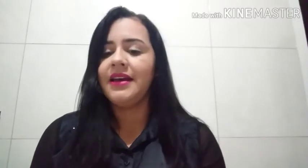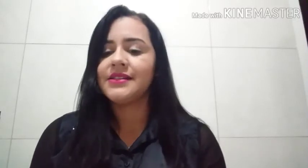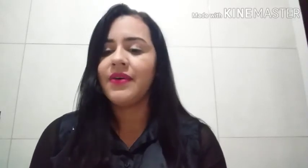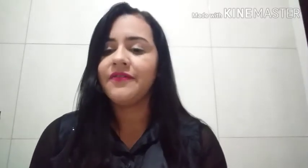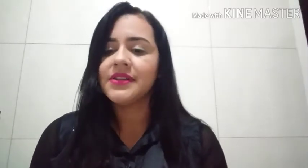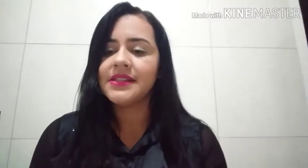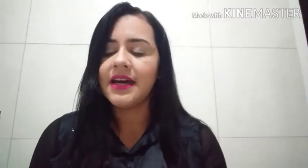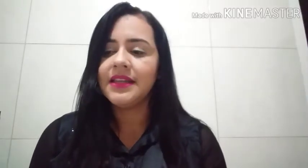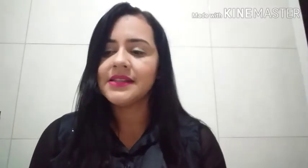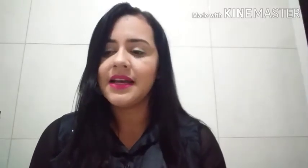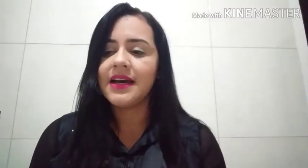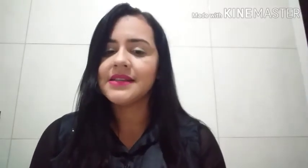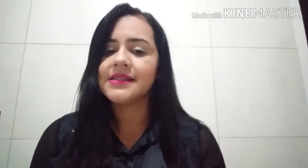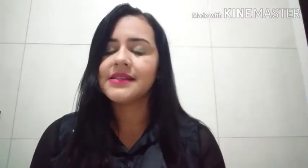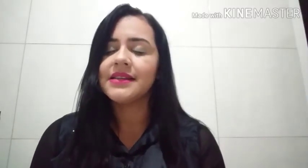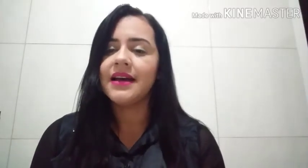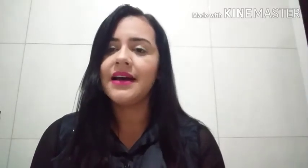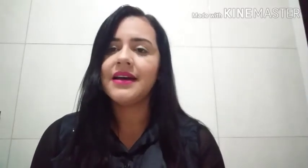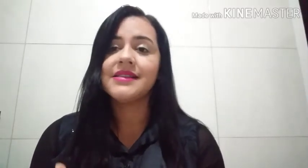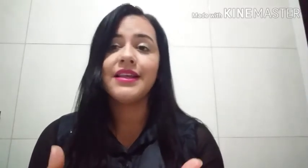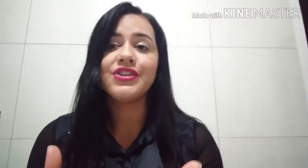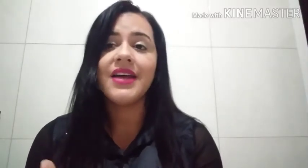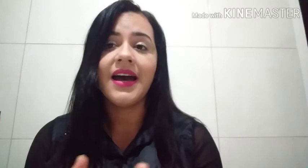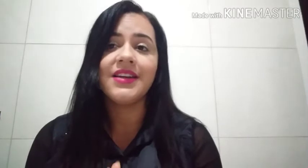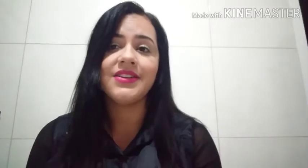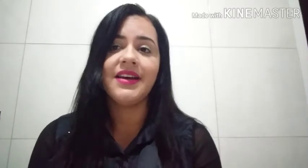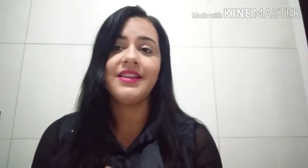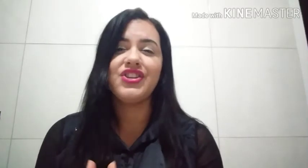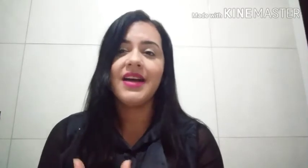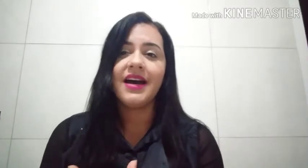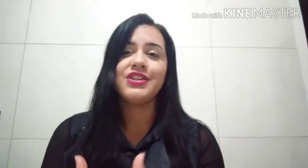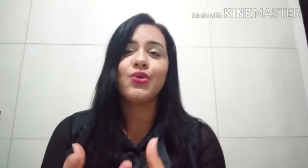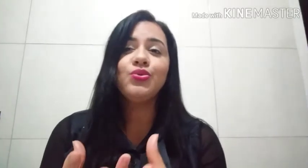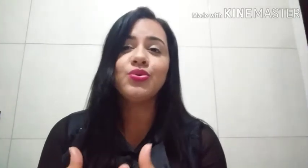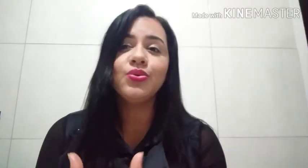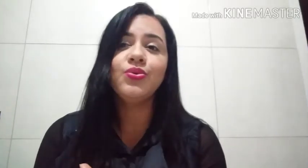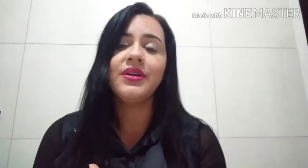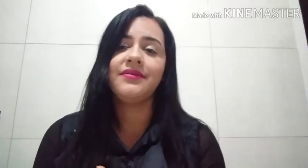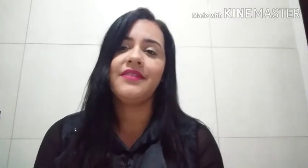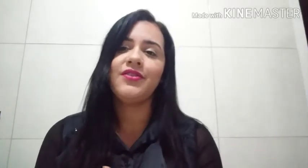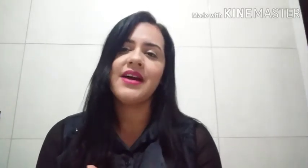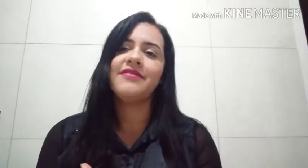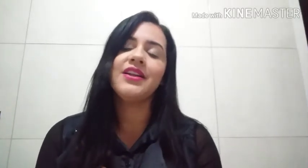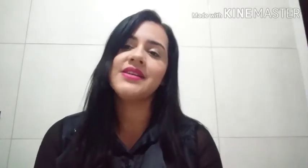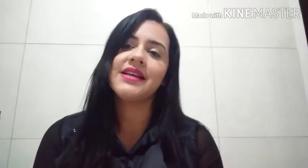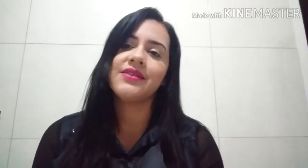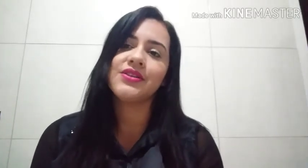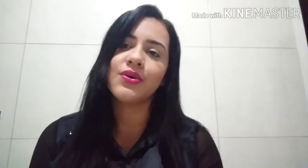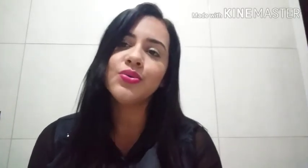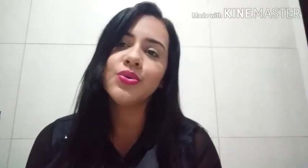são reforçadas as identidades, né, a identidade, a cultura, a valorização da sua